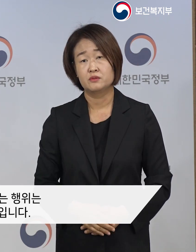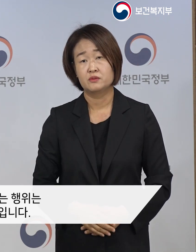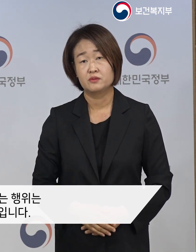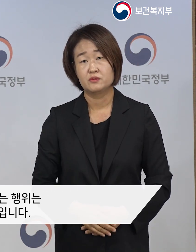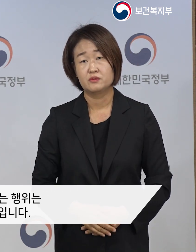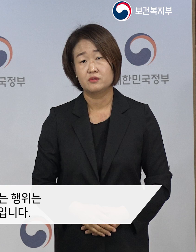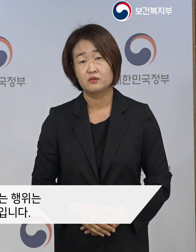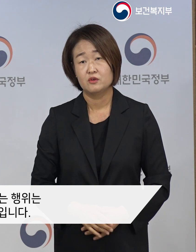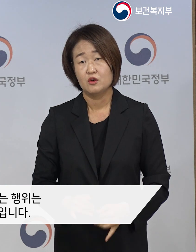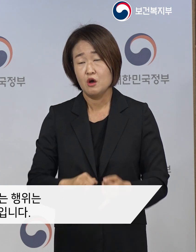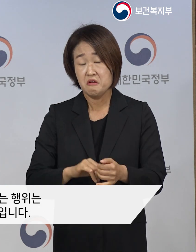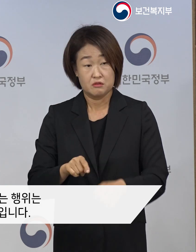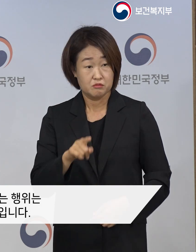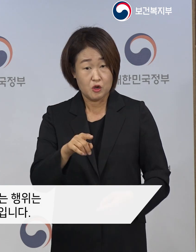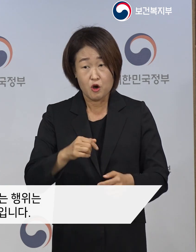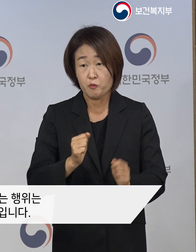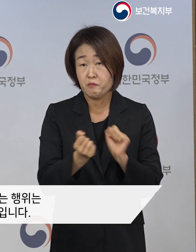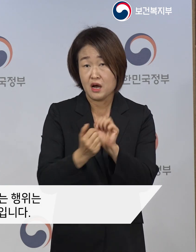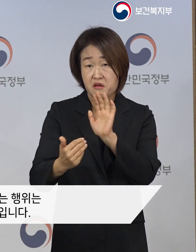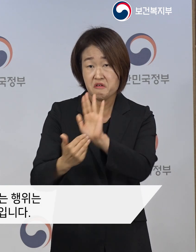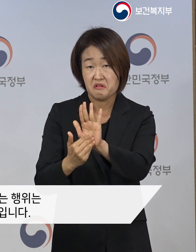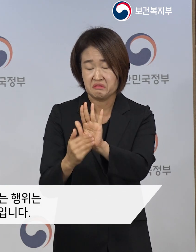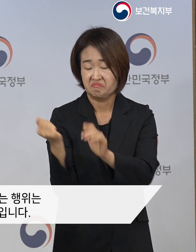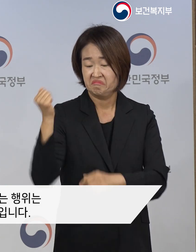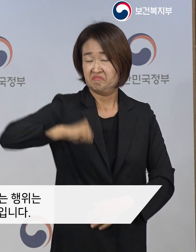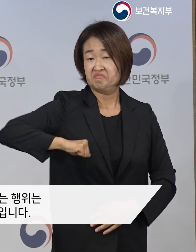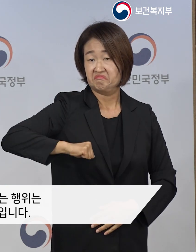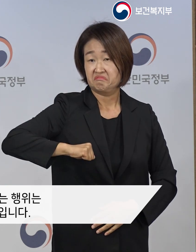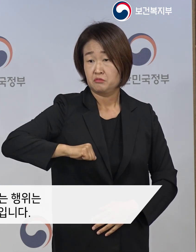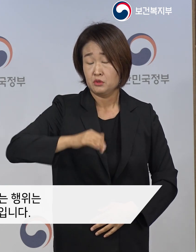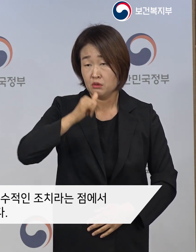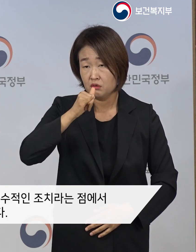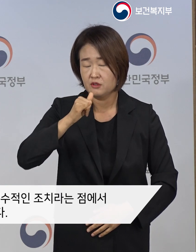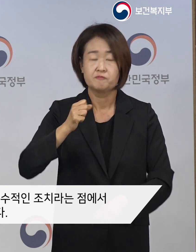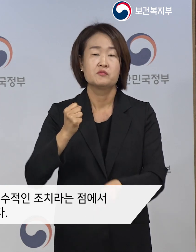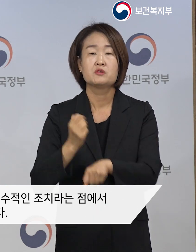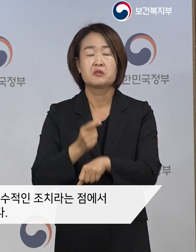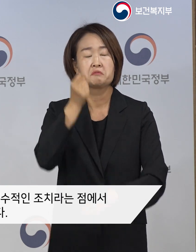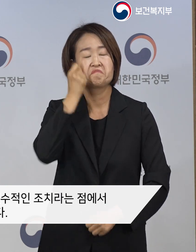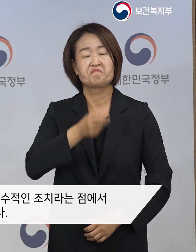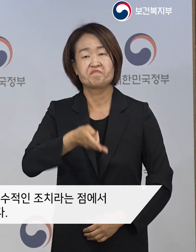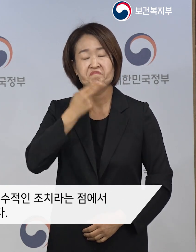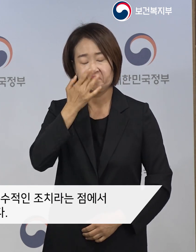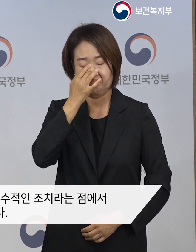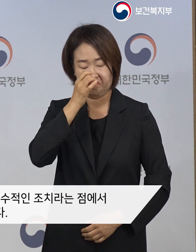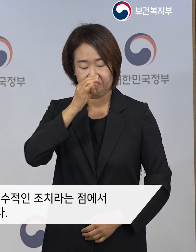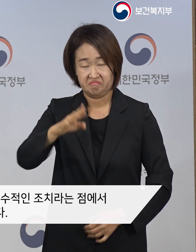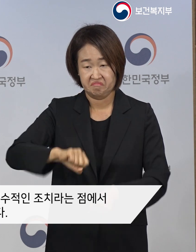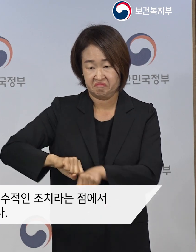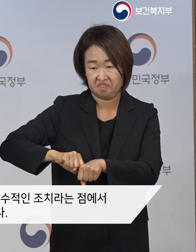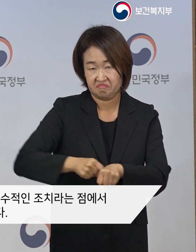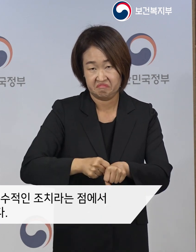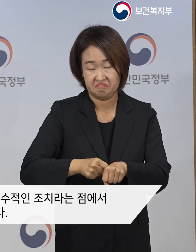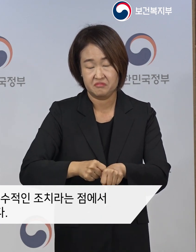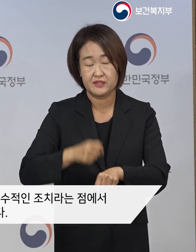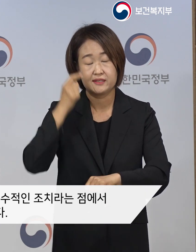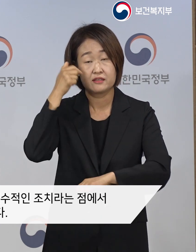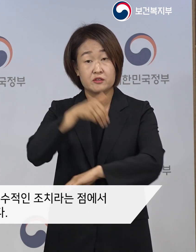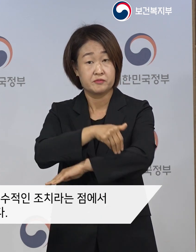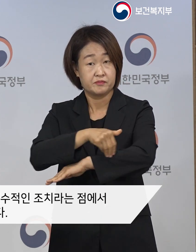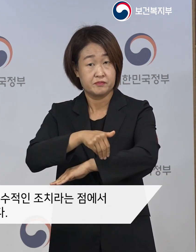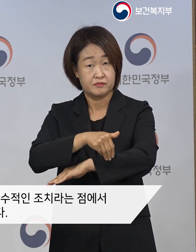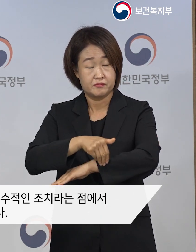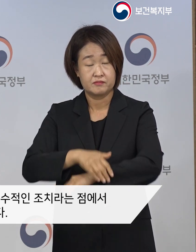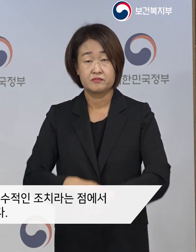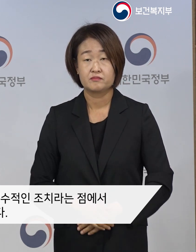따라 무관용으로 엄정하게 대응할 것입니다. 우리 모두의 생명과 안전을 지키기 위한 필수적인 조치라는